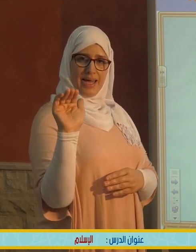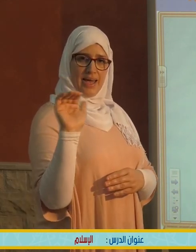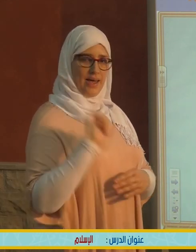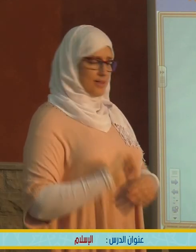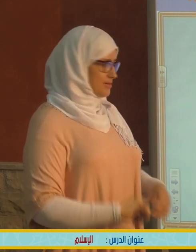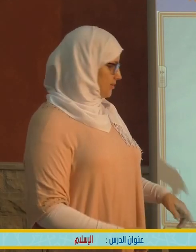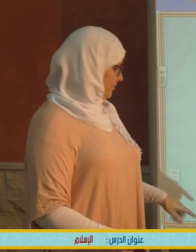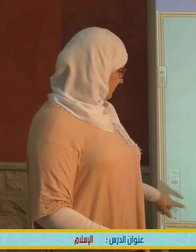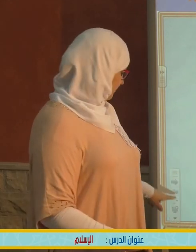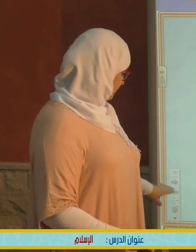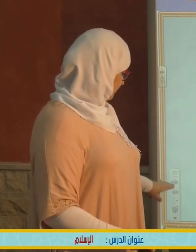3 ركعات،